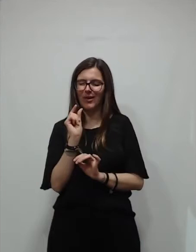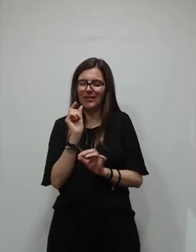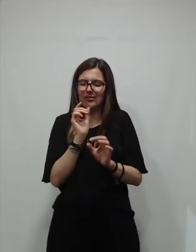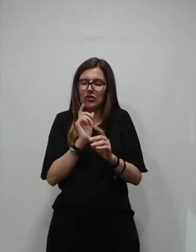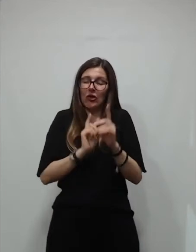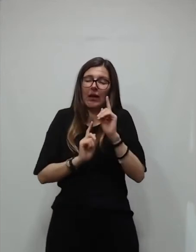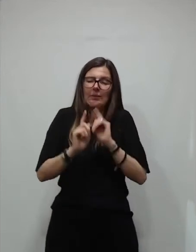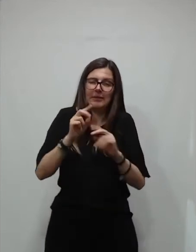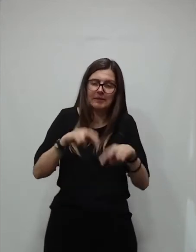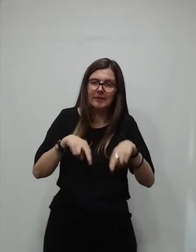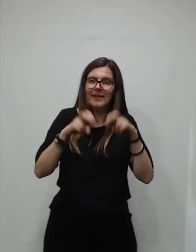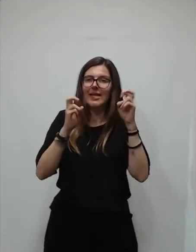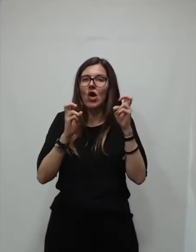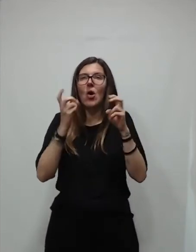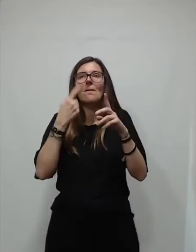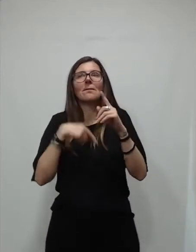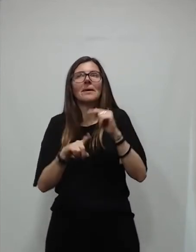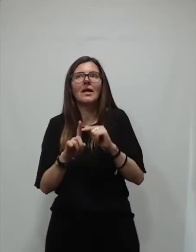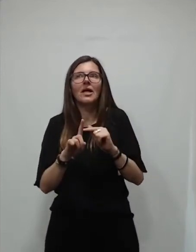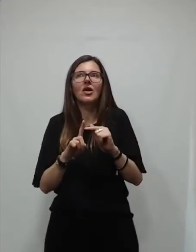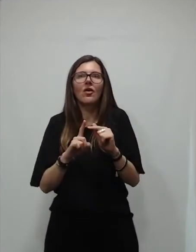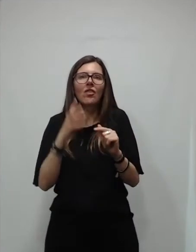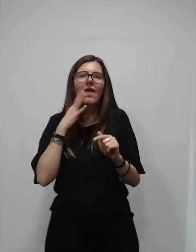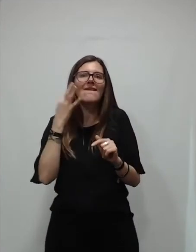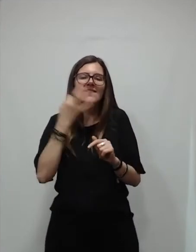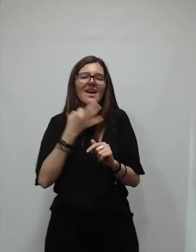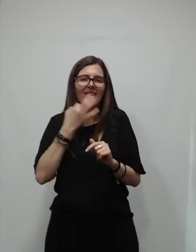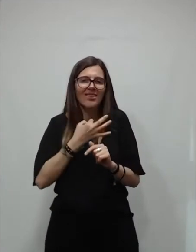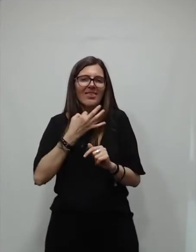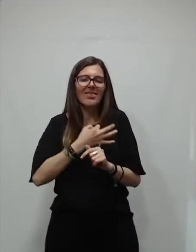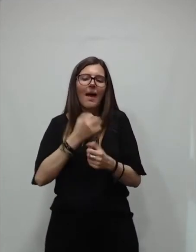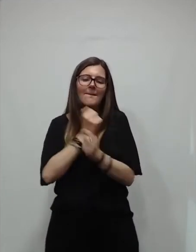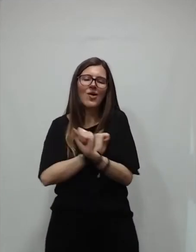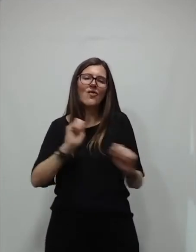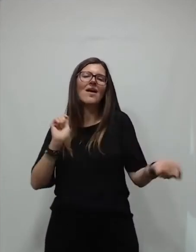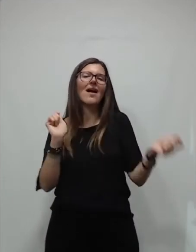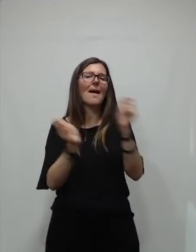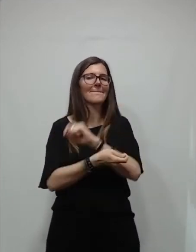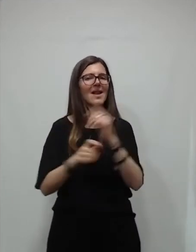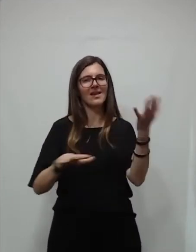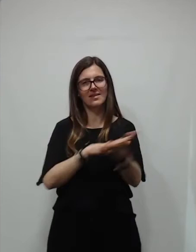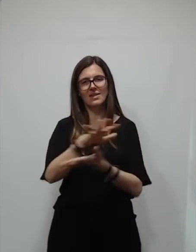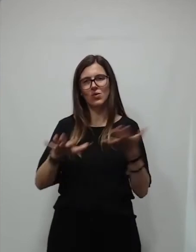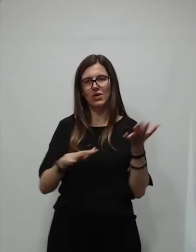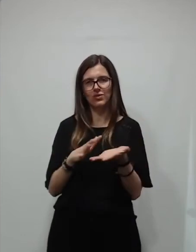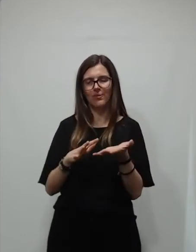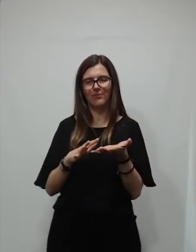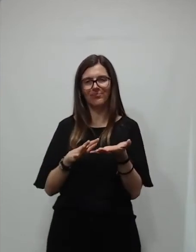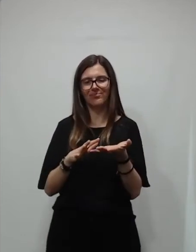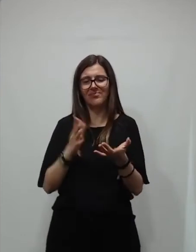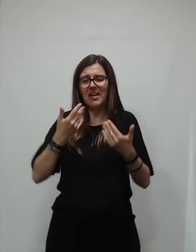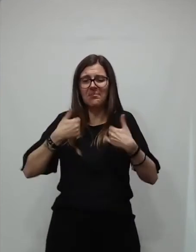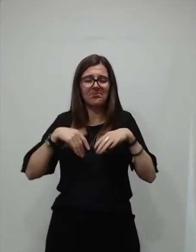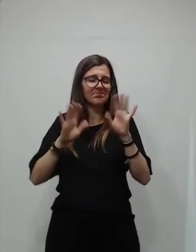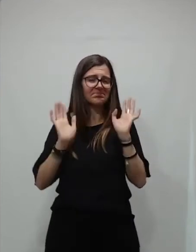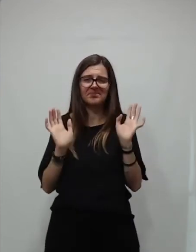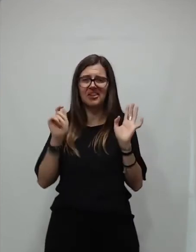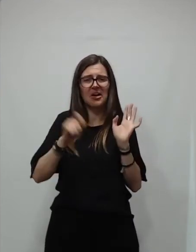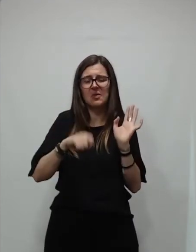algo que no hicieron, ¿no? Si faltará por parte de la justicia tomar